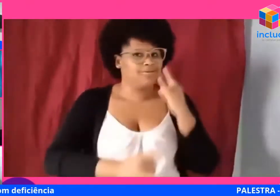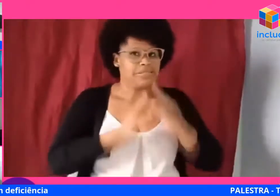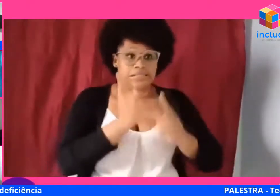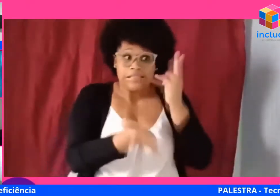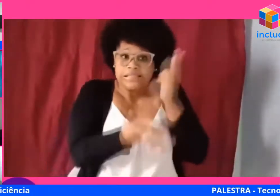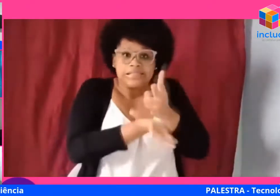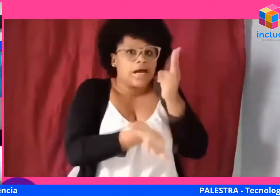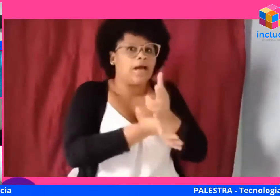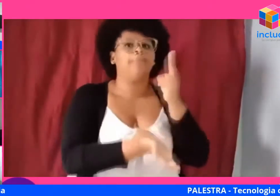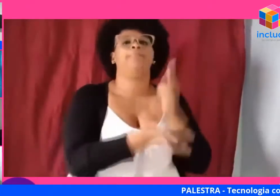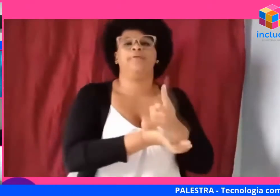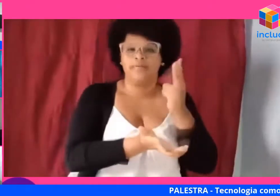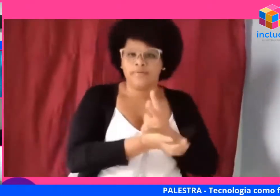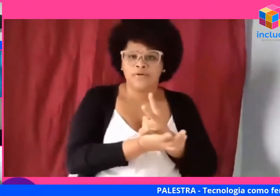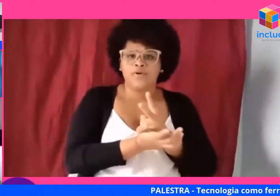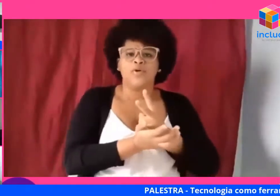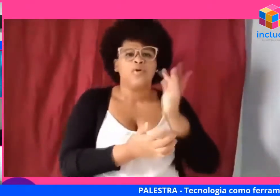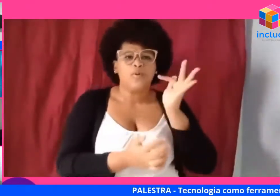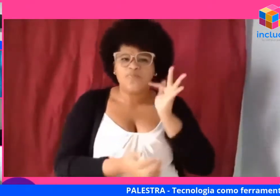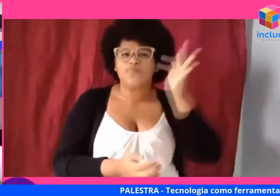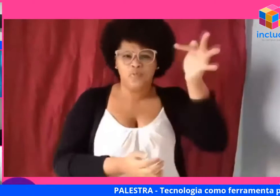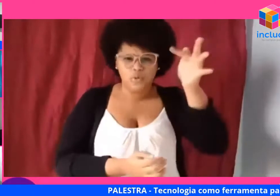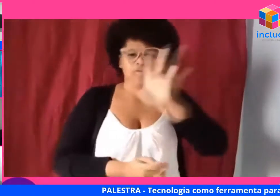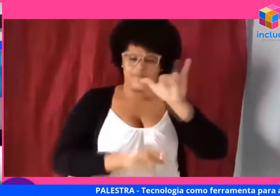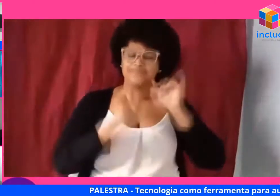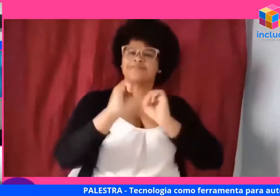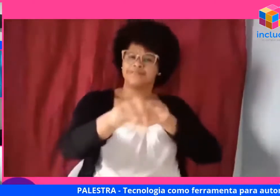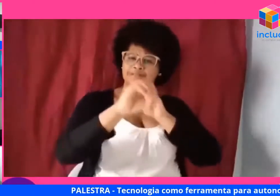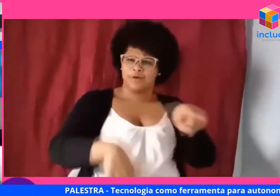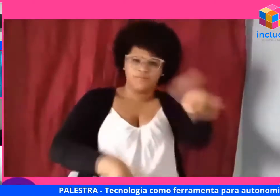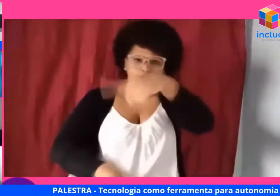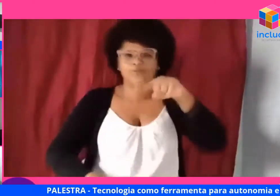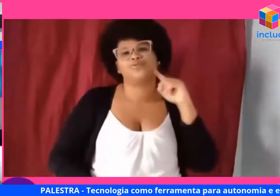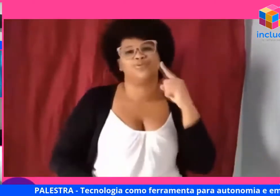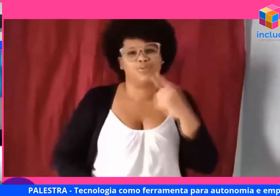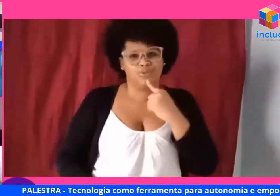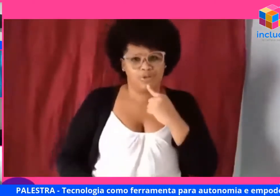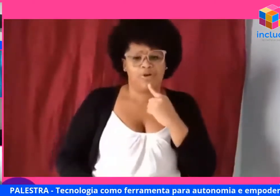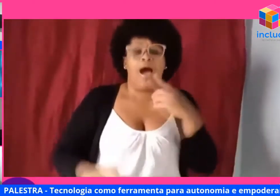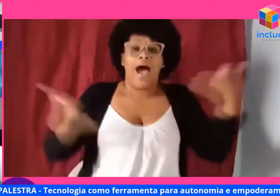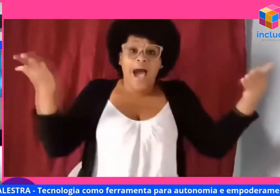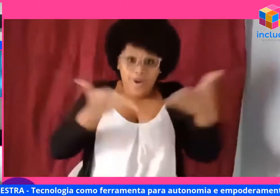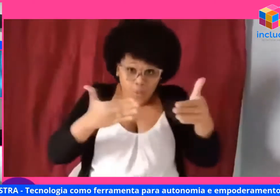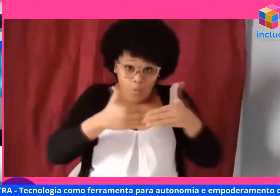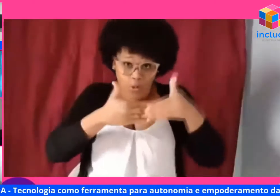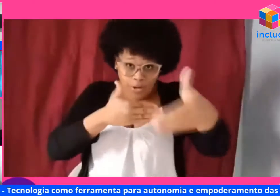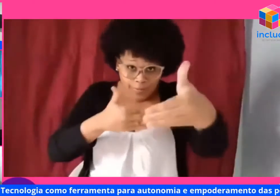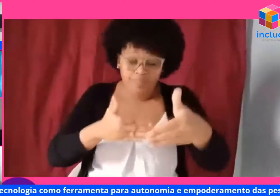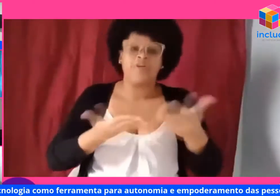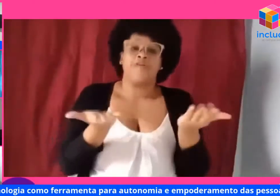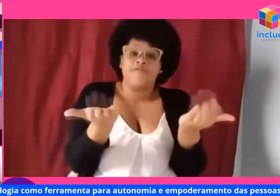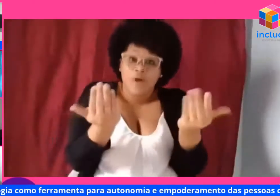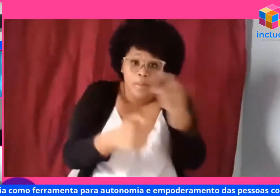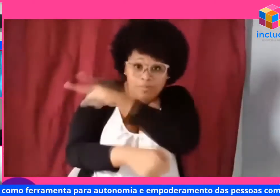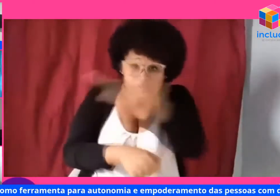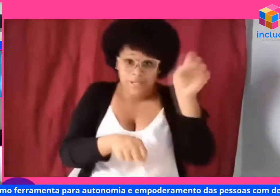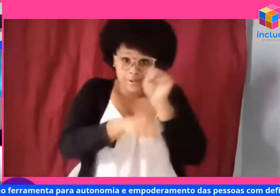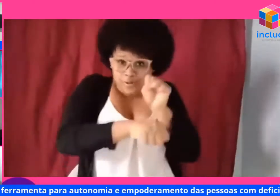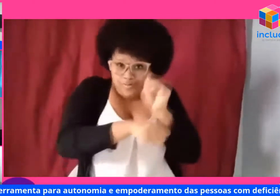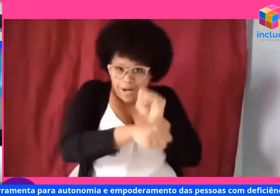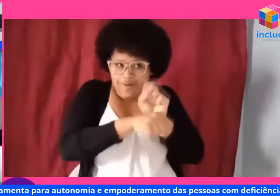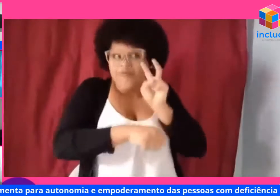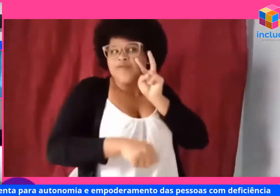a robótica, eu sou apaixonada, estou sempre participando de atividades de robótica. Eu quero que os surdos